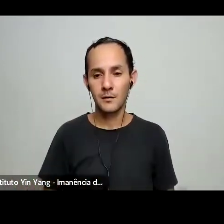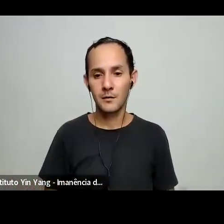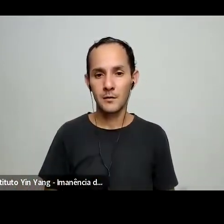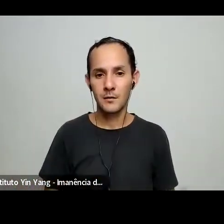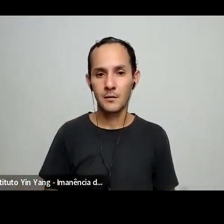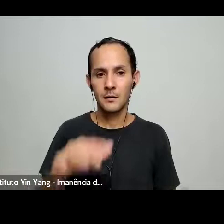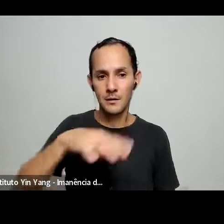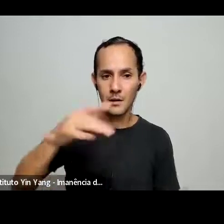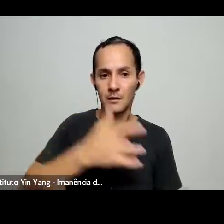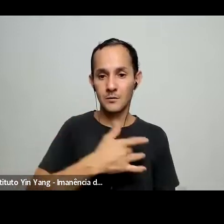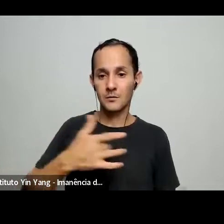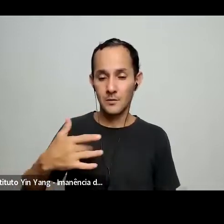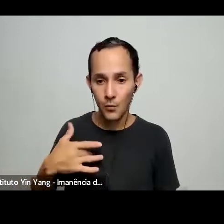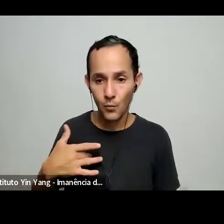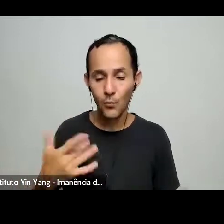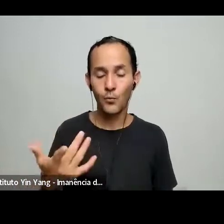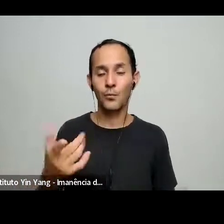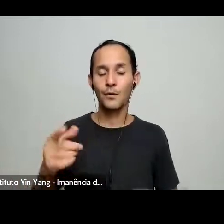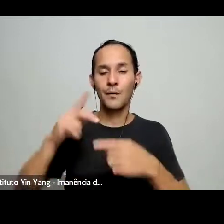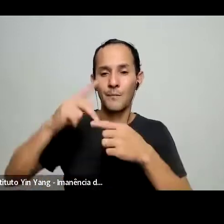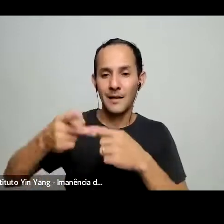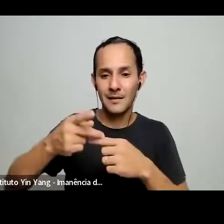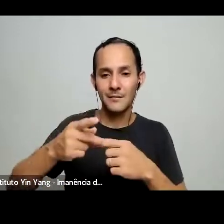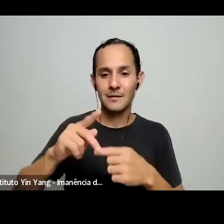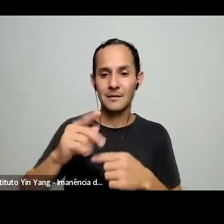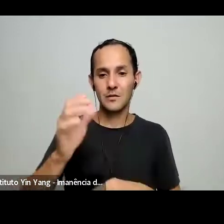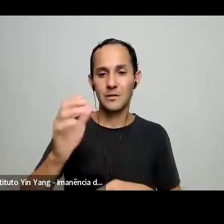da saúde, né, no paradigma científico aí.